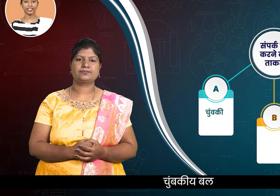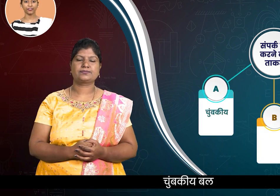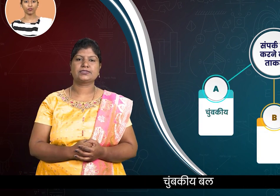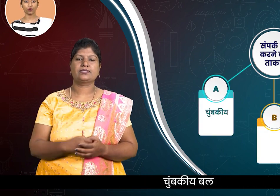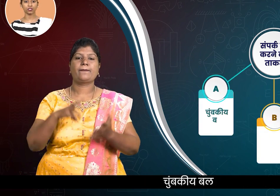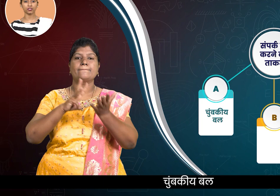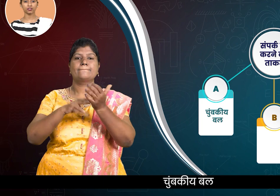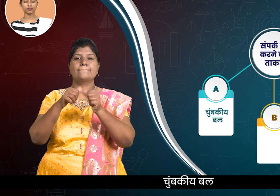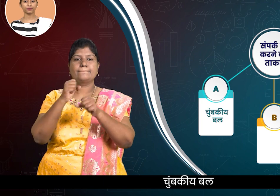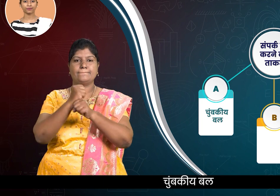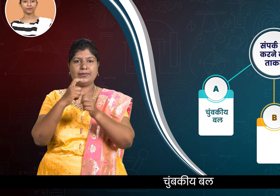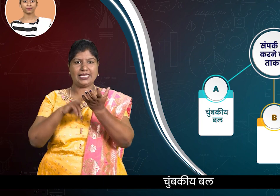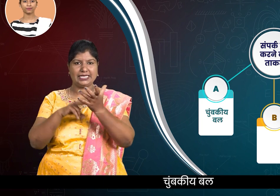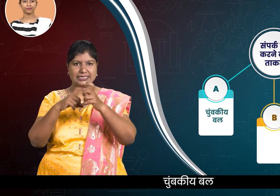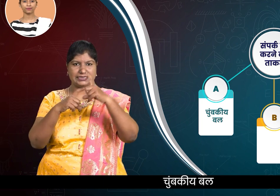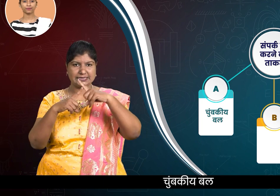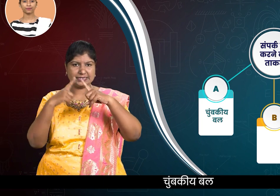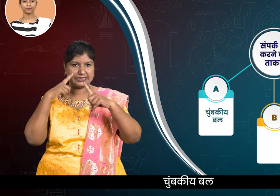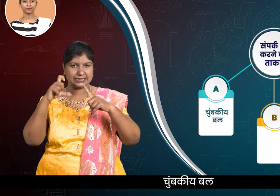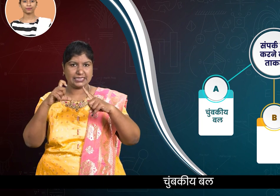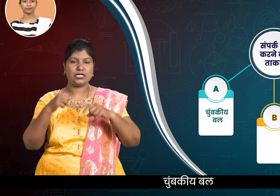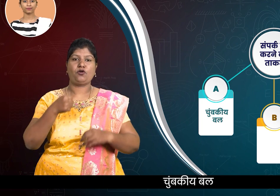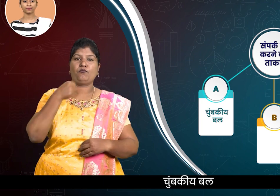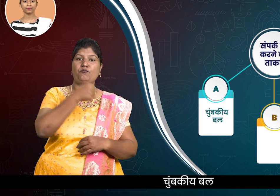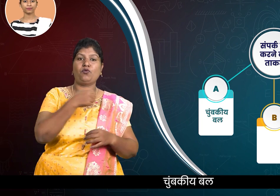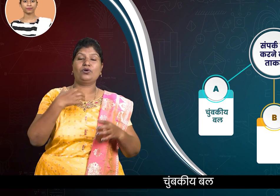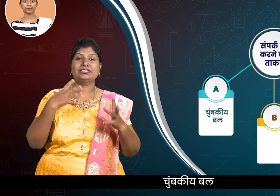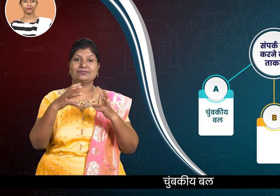पहला, चुंबकीय बल।